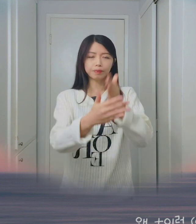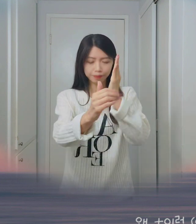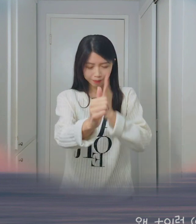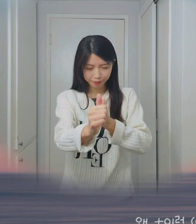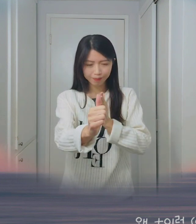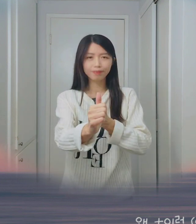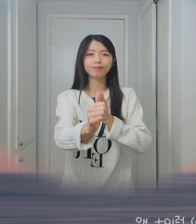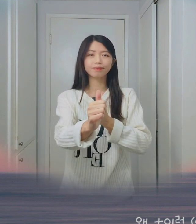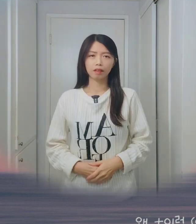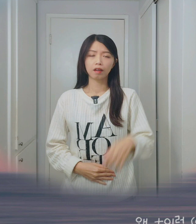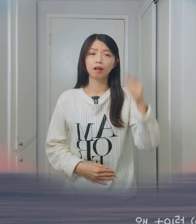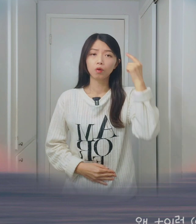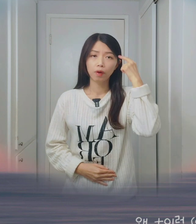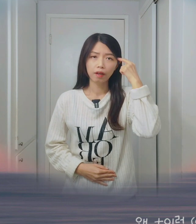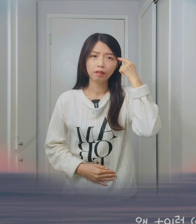마세요.